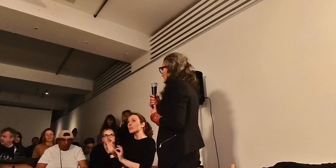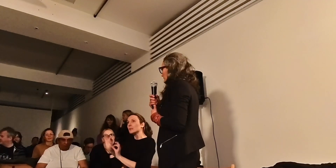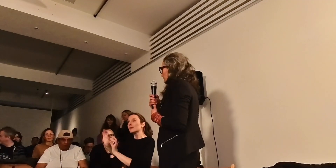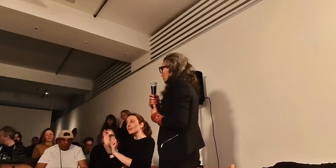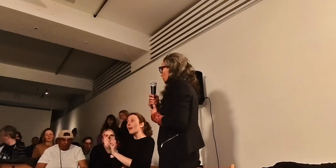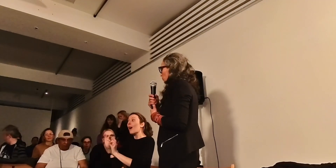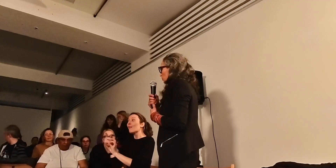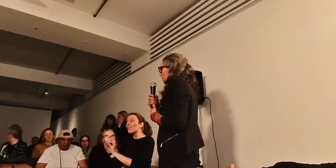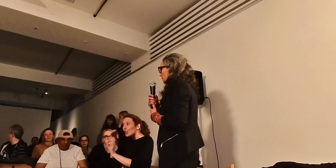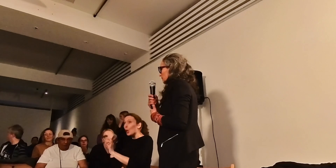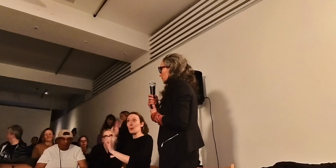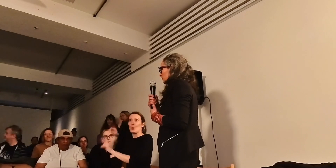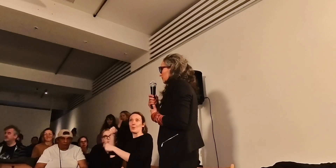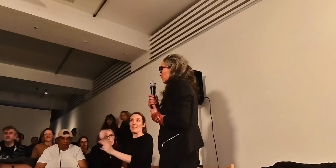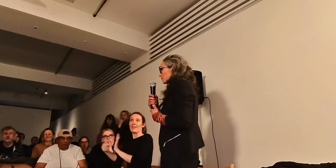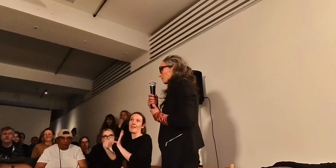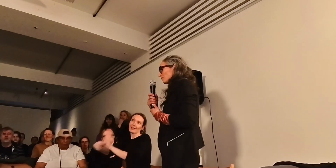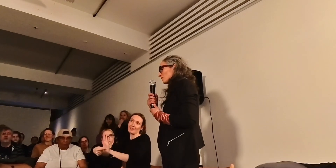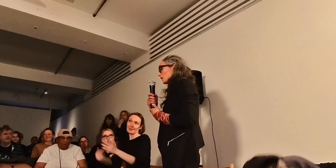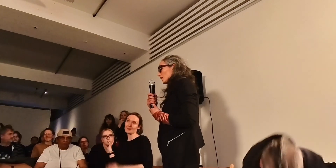formou umění, protože